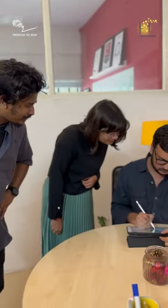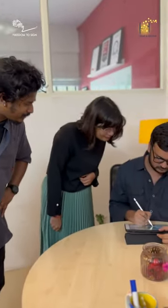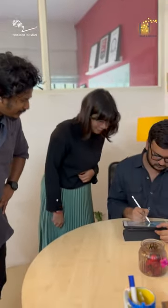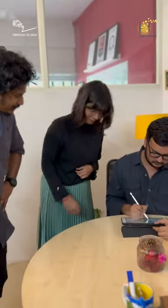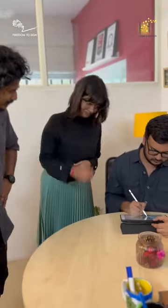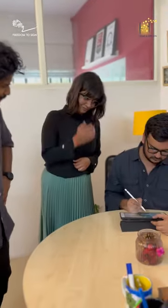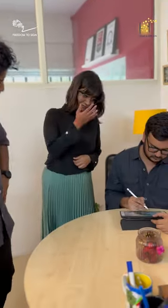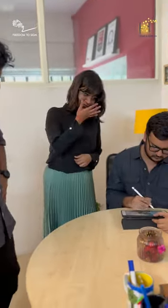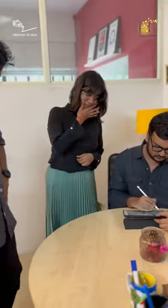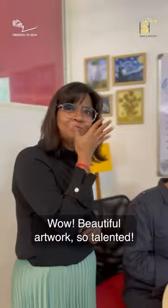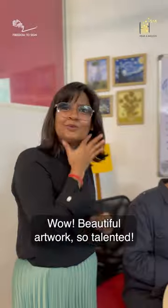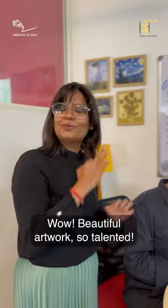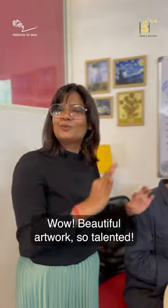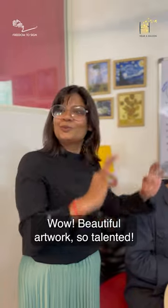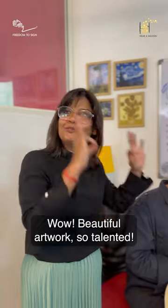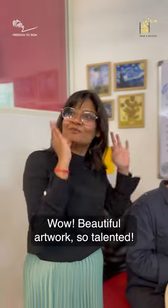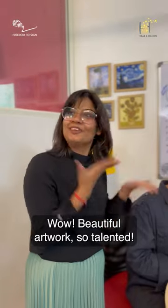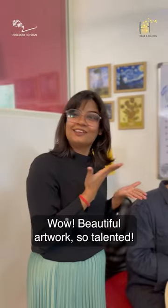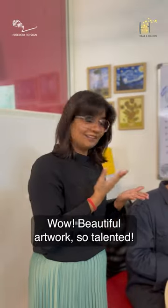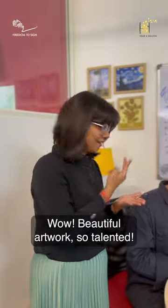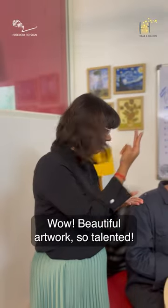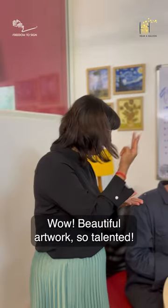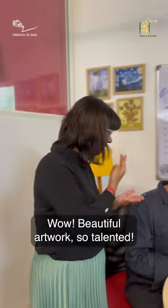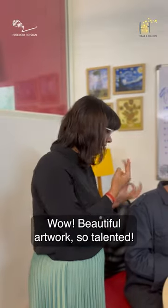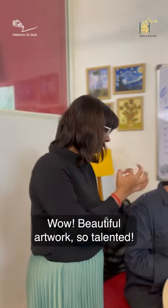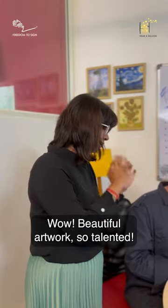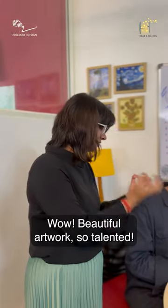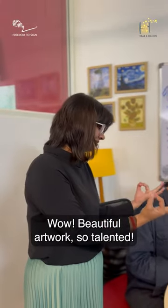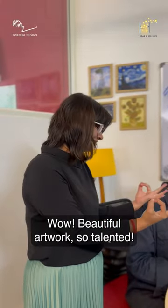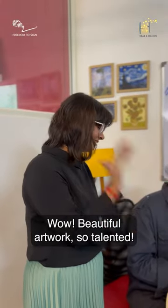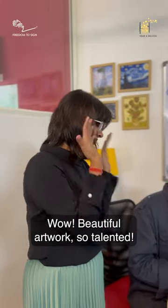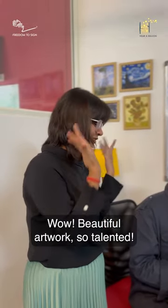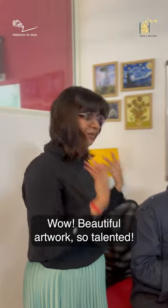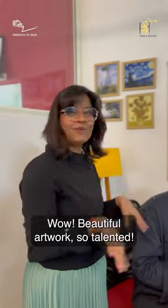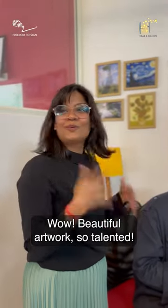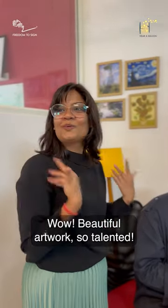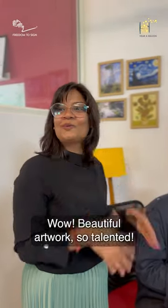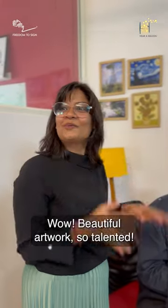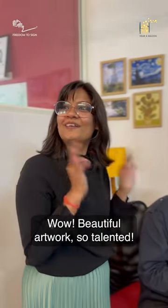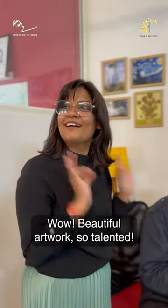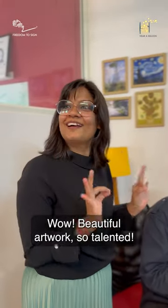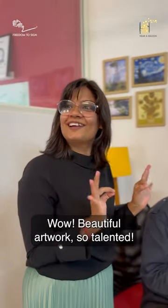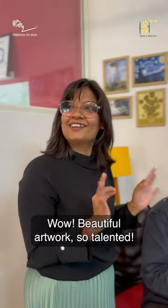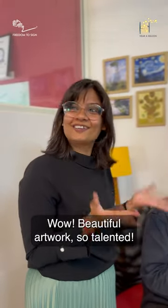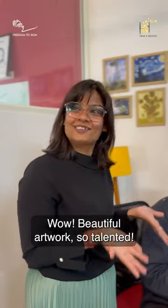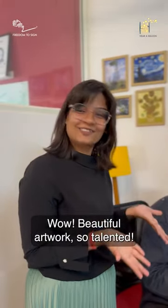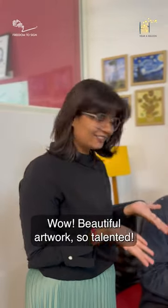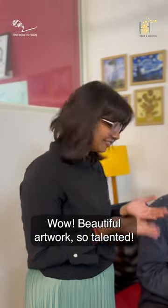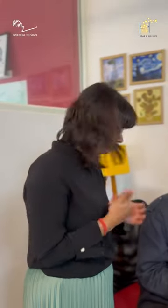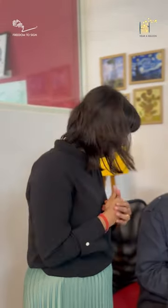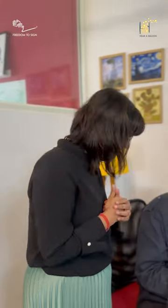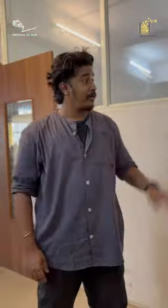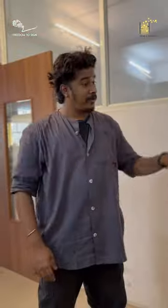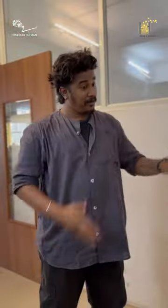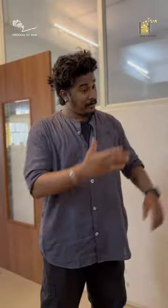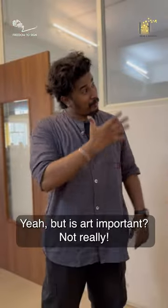हैं बहुत खूब सुंदर कला काफी टैलेंटेड वाओ